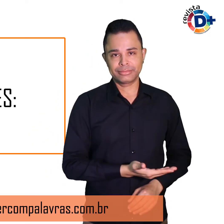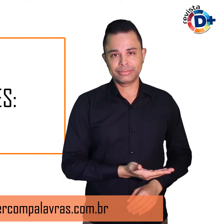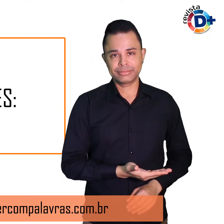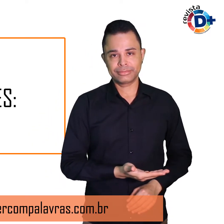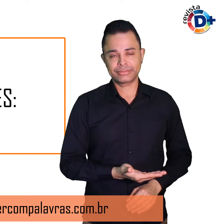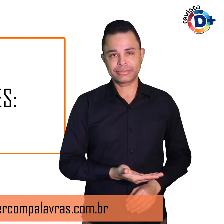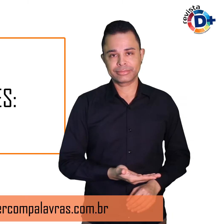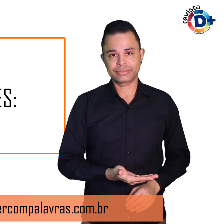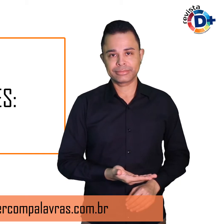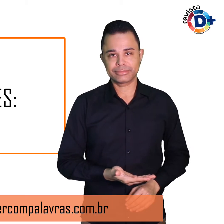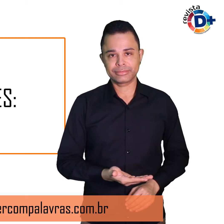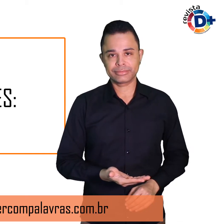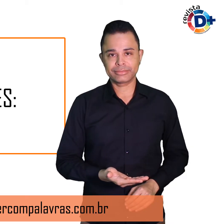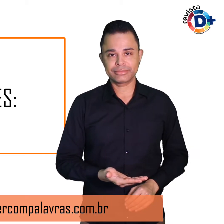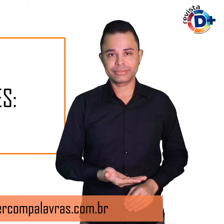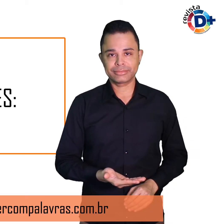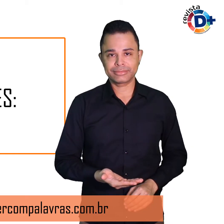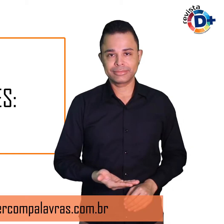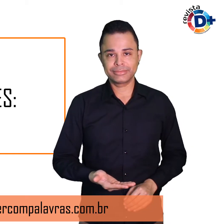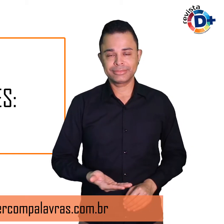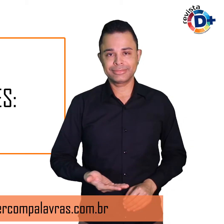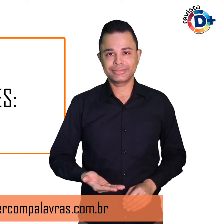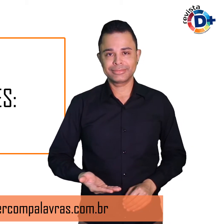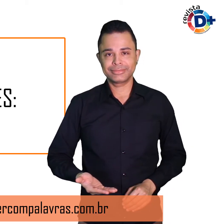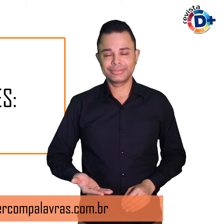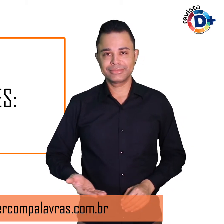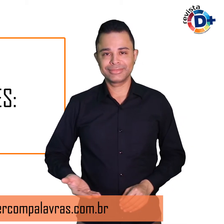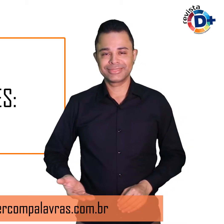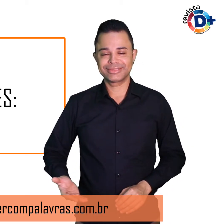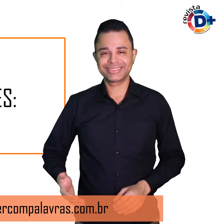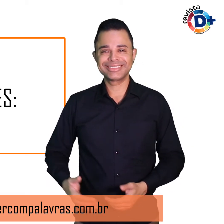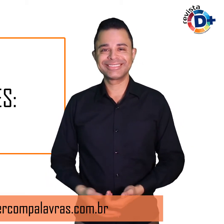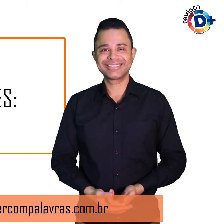marina@vercompalavras.com.br.